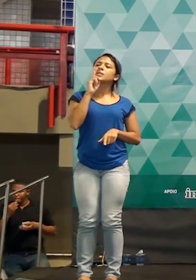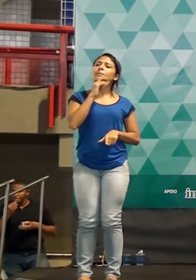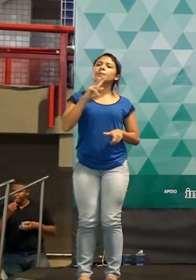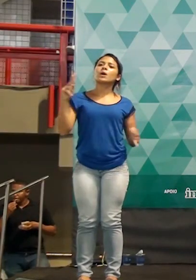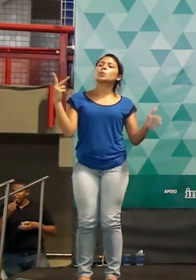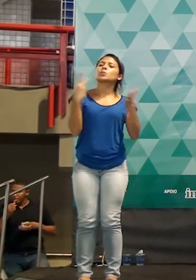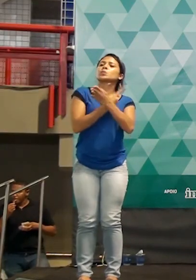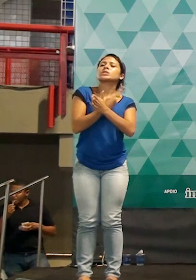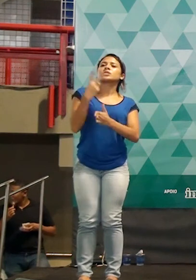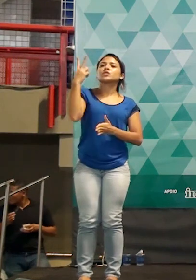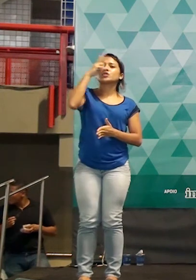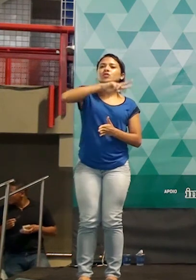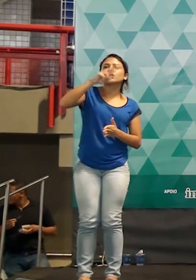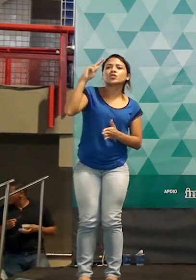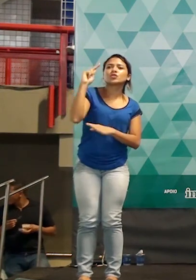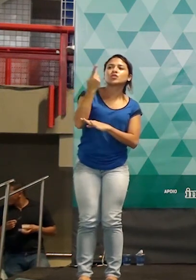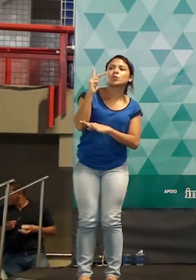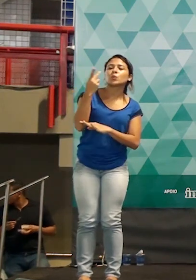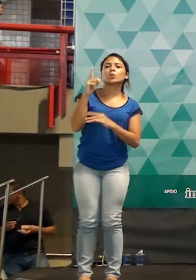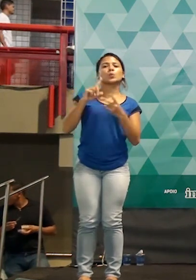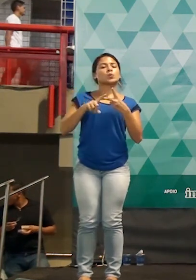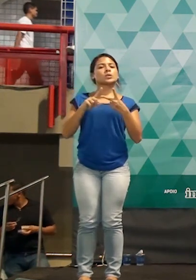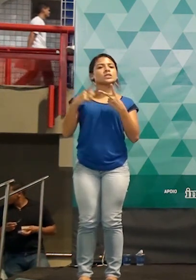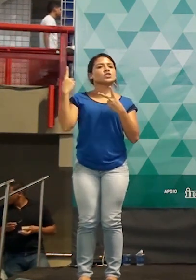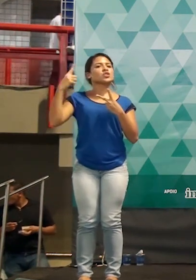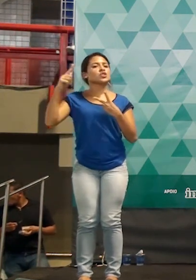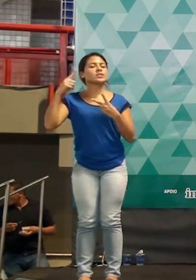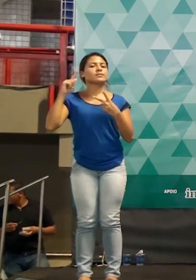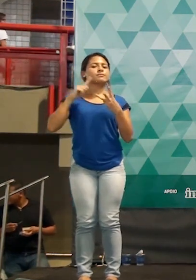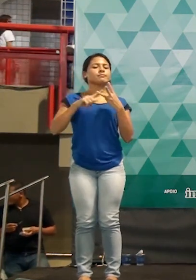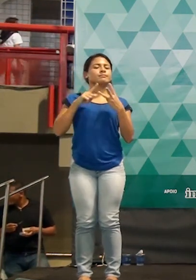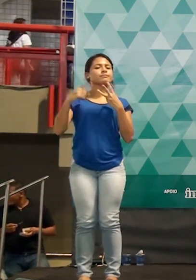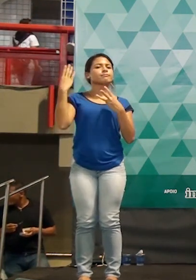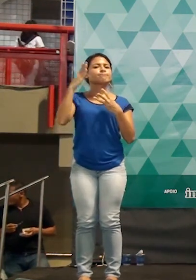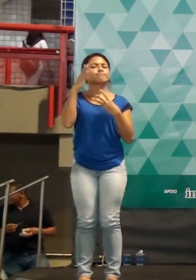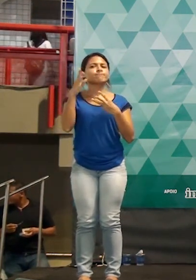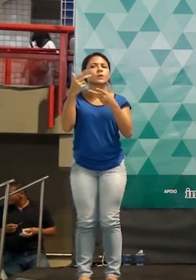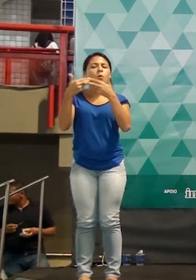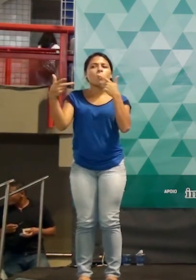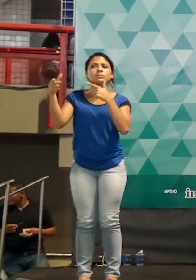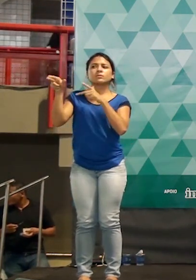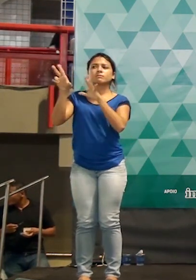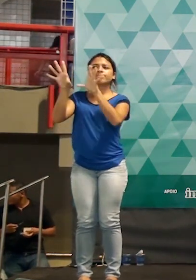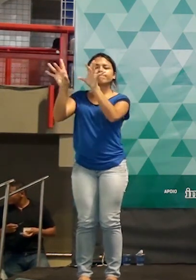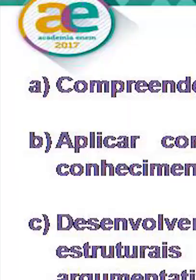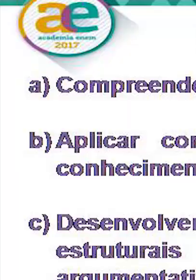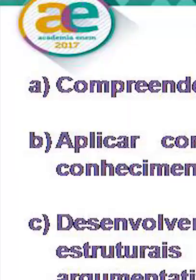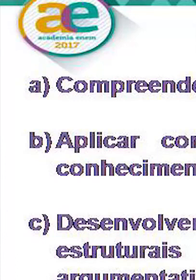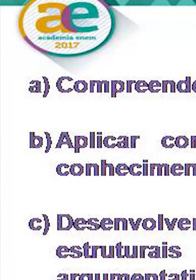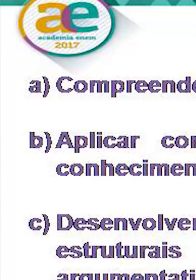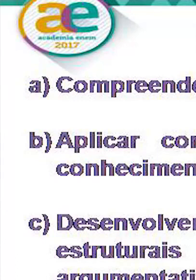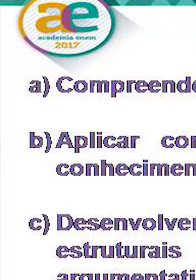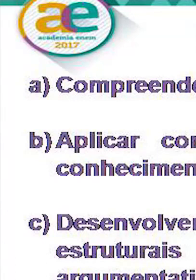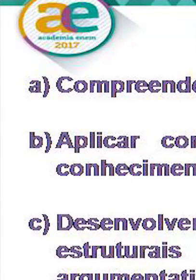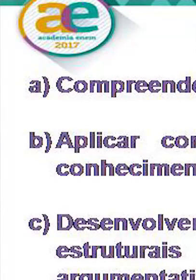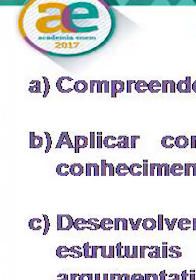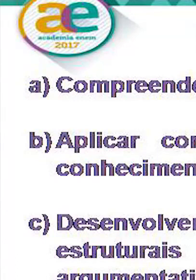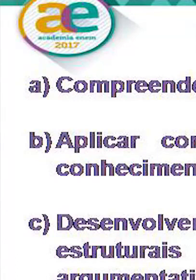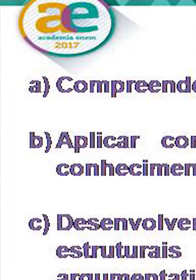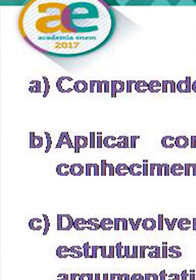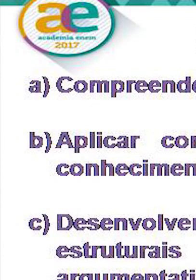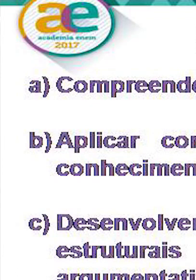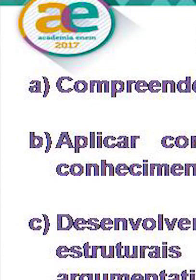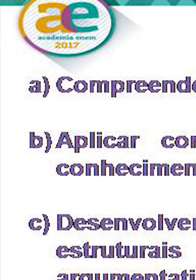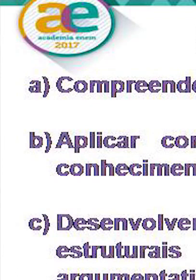da história, da geografia, da biologia, e eu jogo dentro da minha redação. Perfeito. Desenvolver o tema dentro